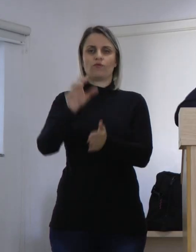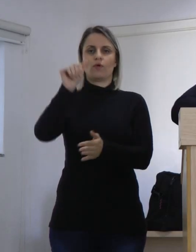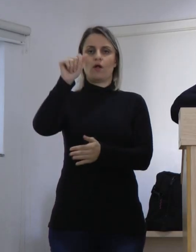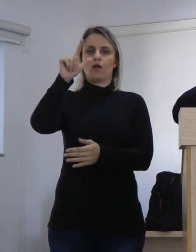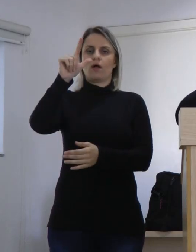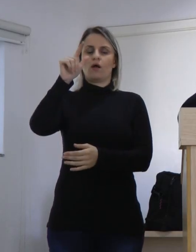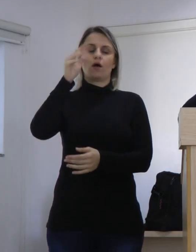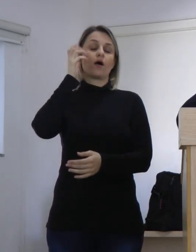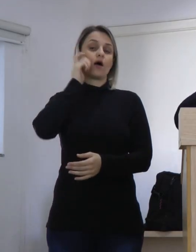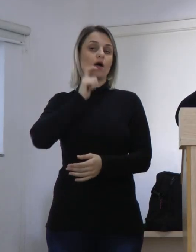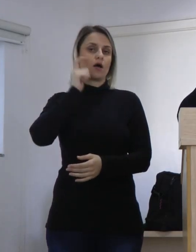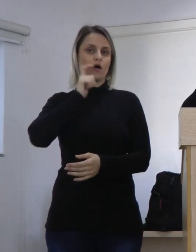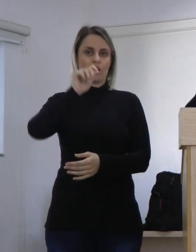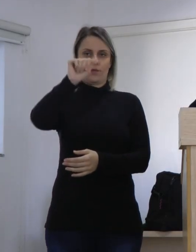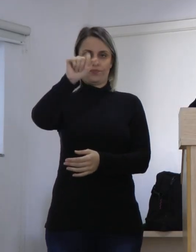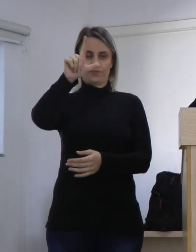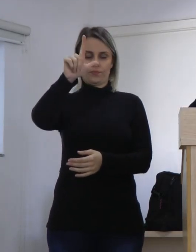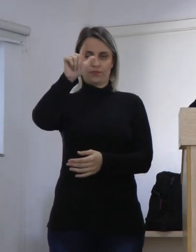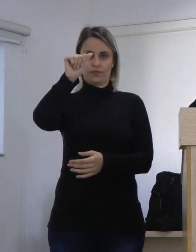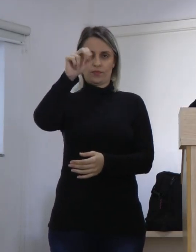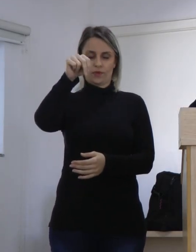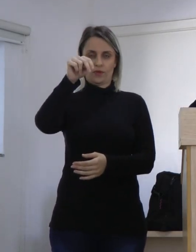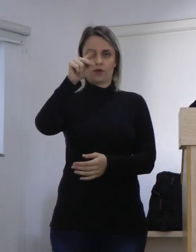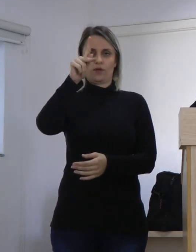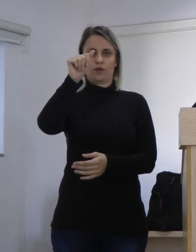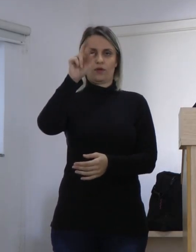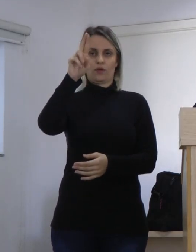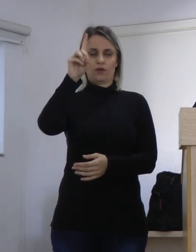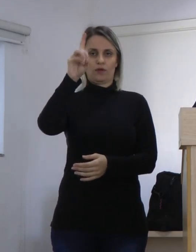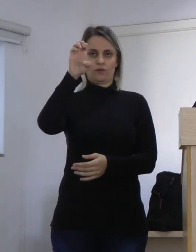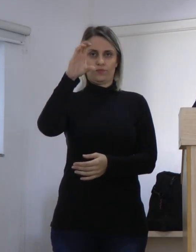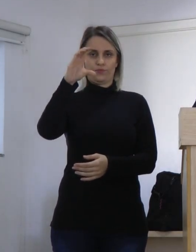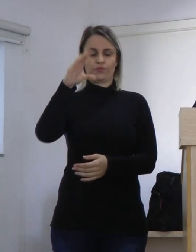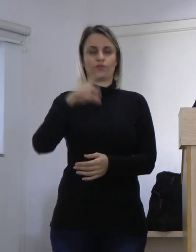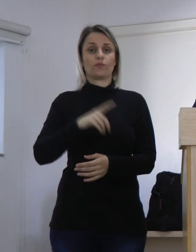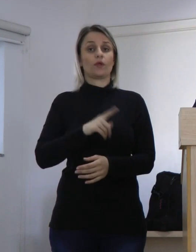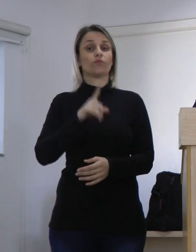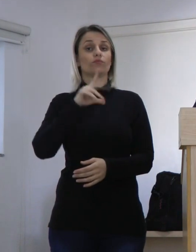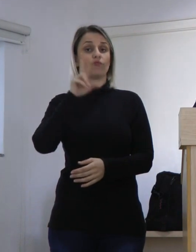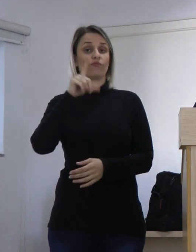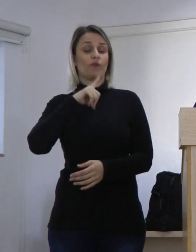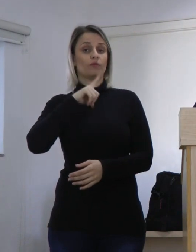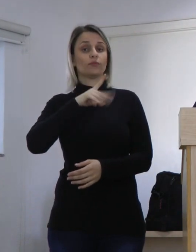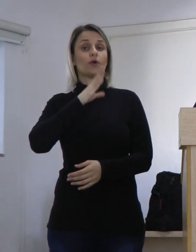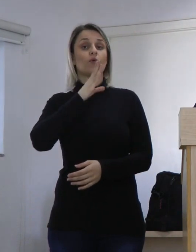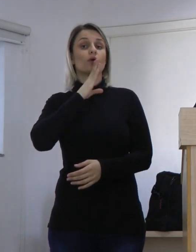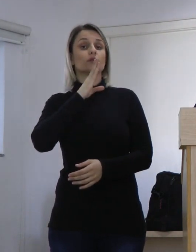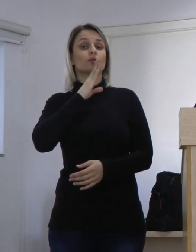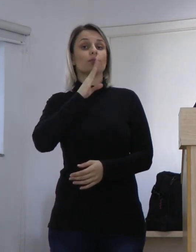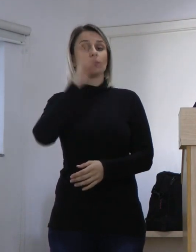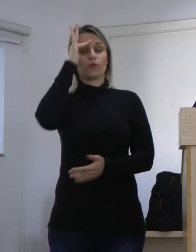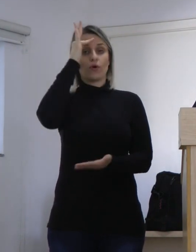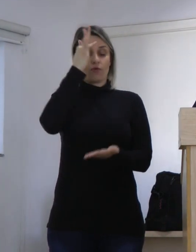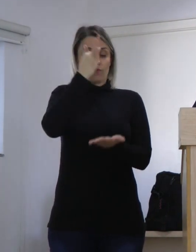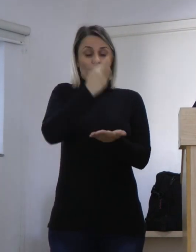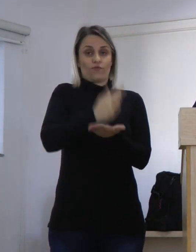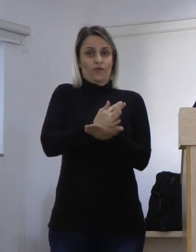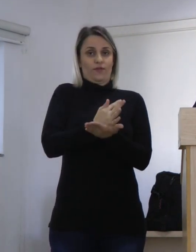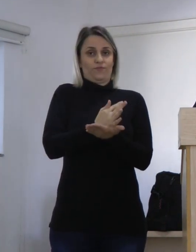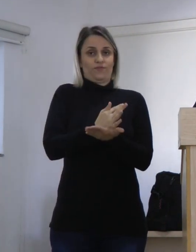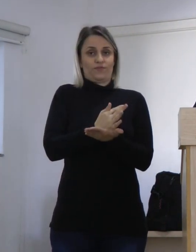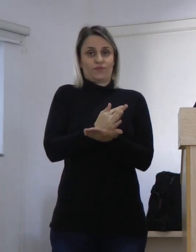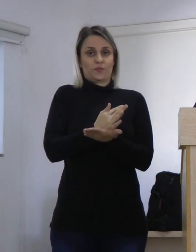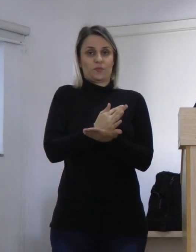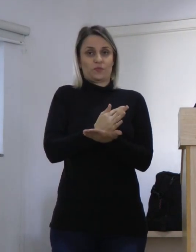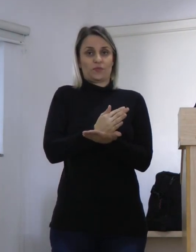Então, com conhecimento, nós vamos fortalecer a fé. Vamos ser menos egoístas, ter menos